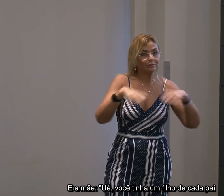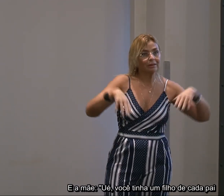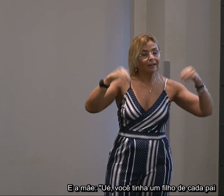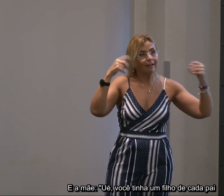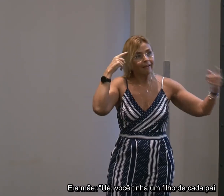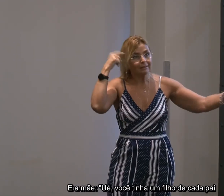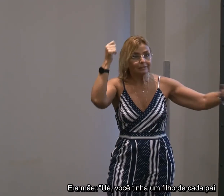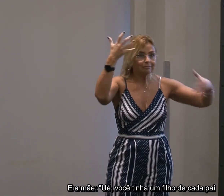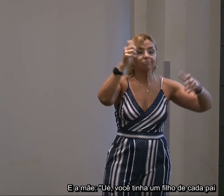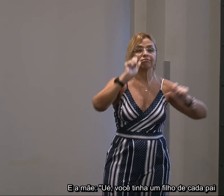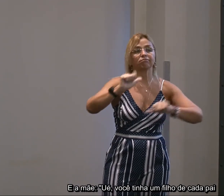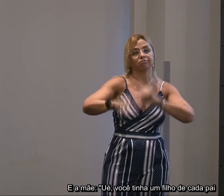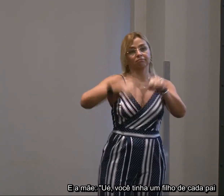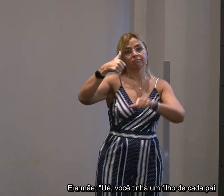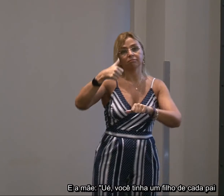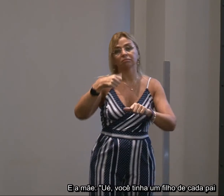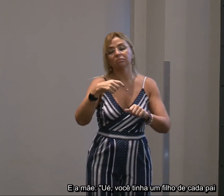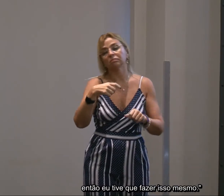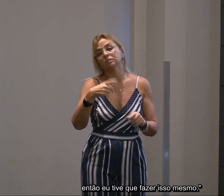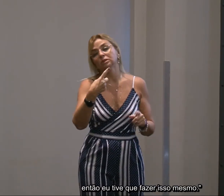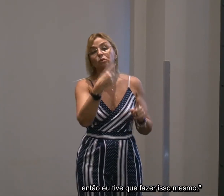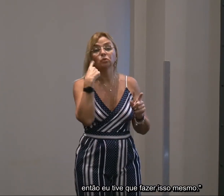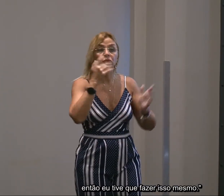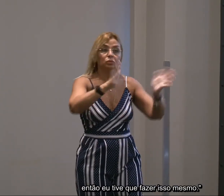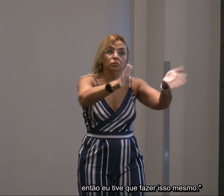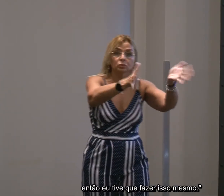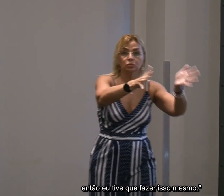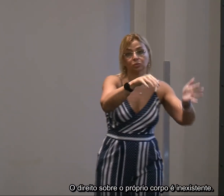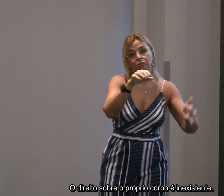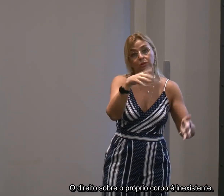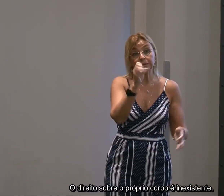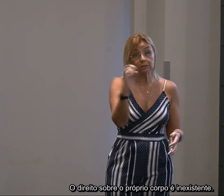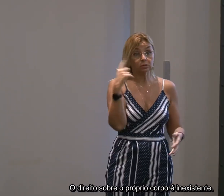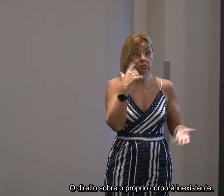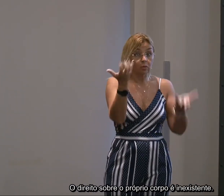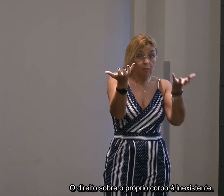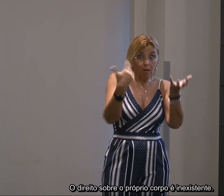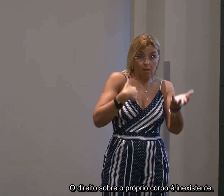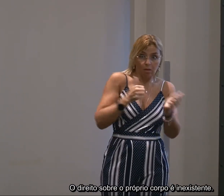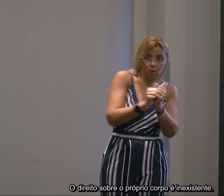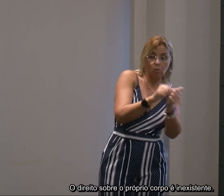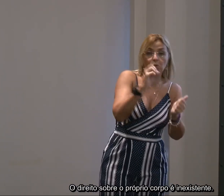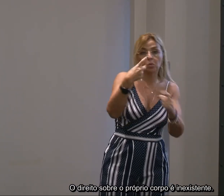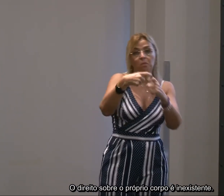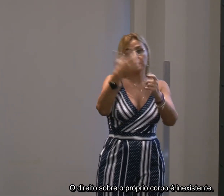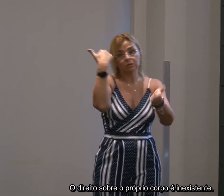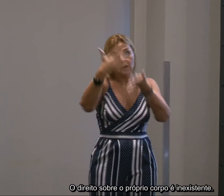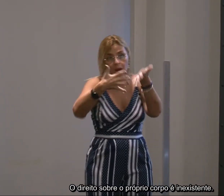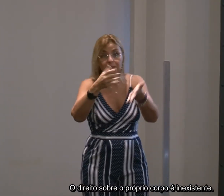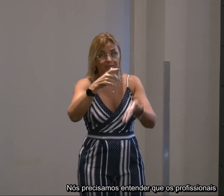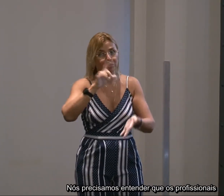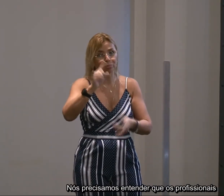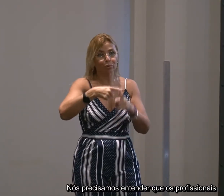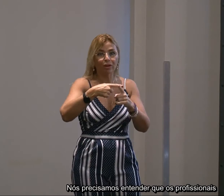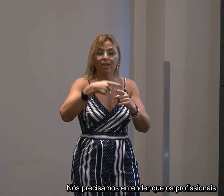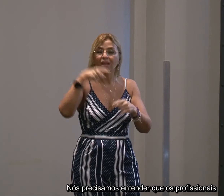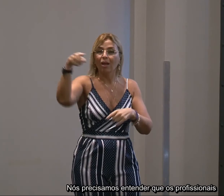tinha um filho de cada pai, então eu tive que fazer isso mesmo. Ou seja, o direito sobre o próprio corpo é inexistente. A gente